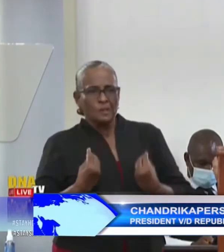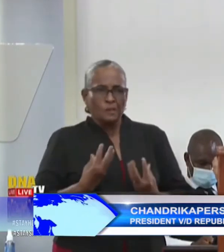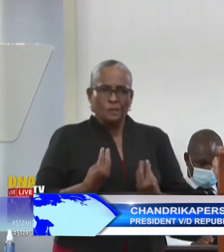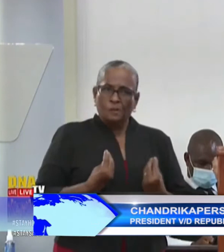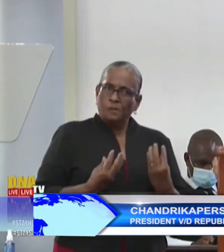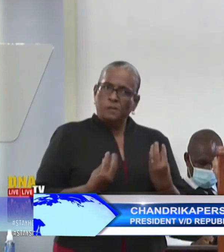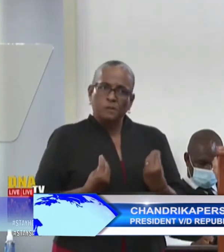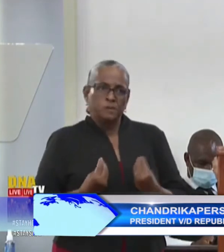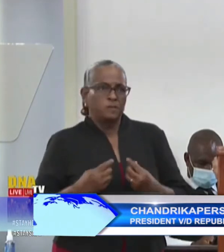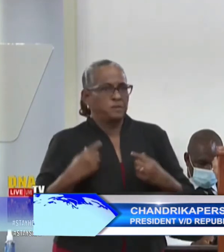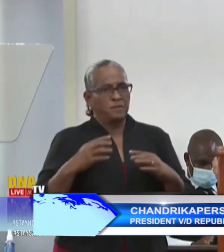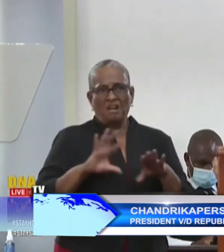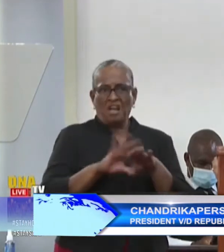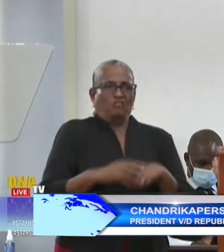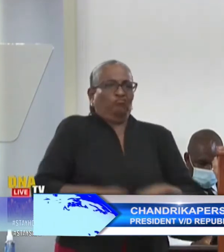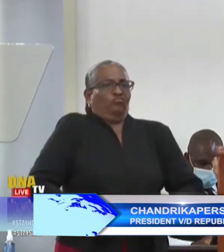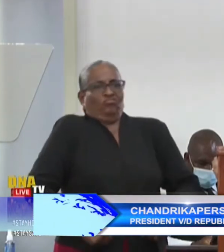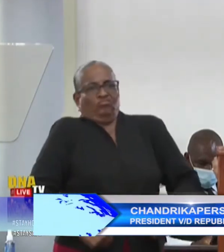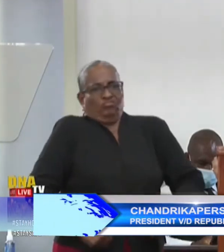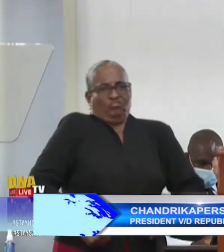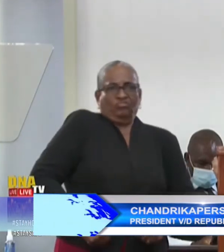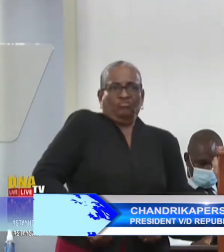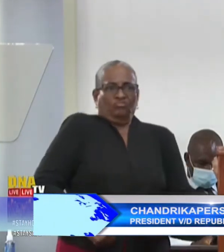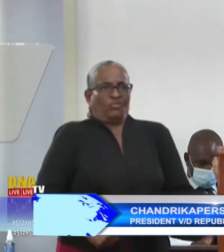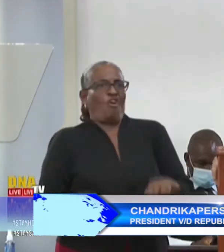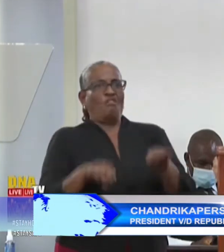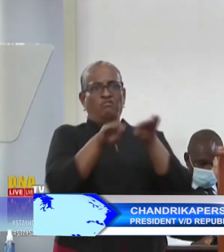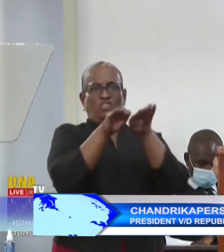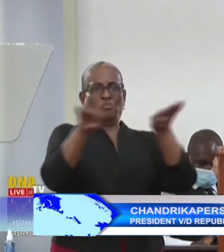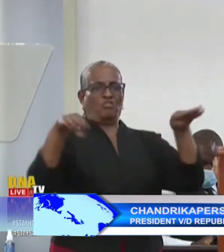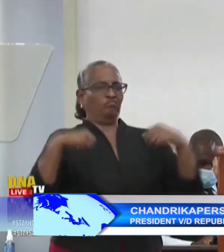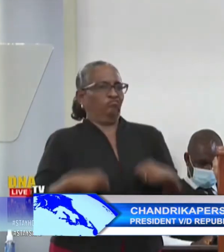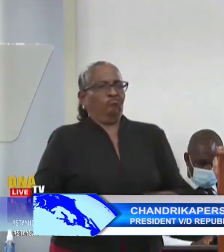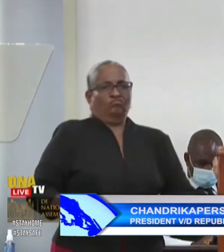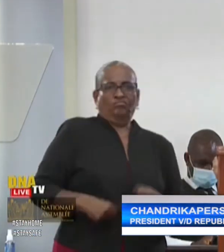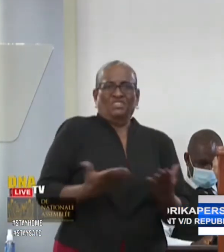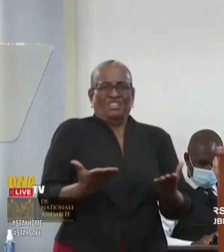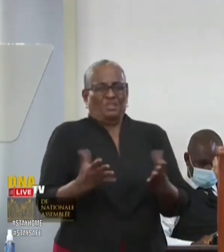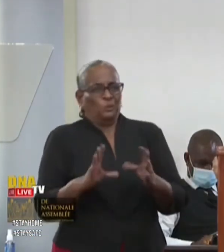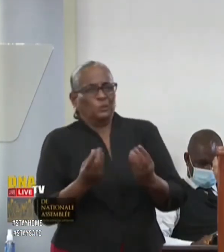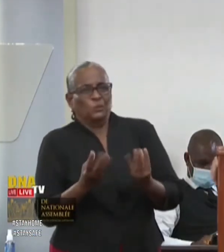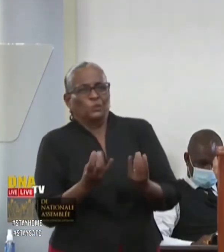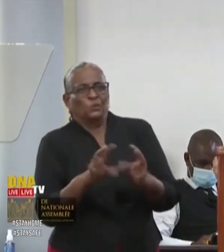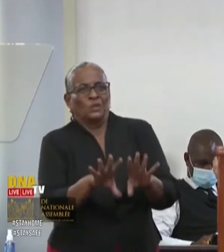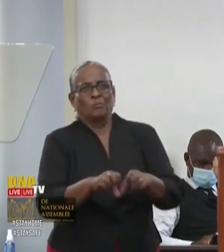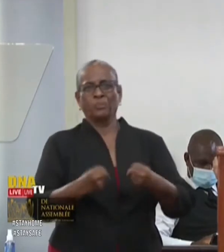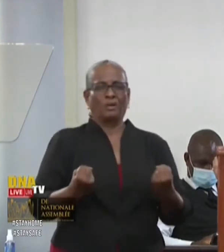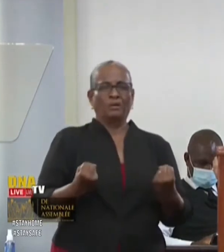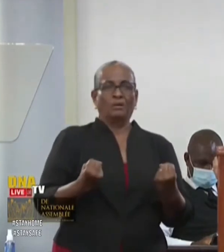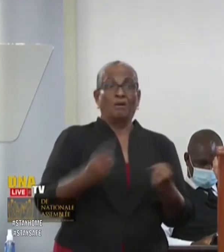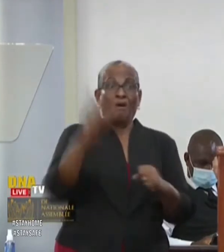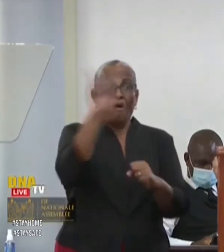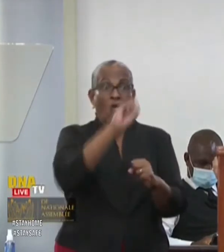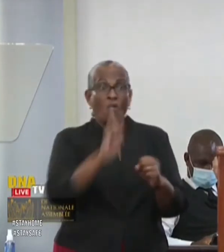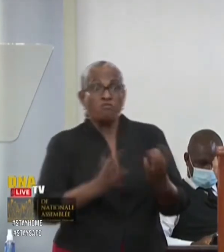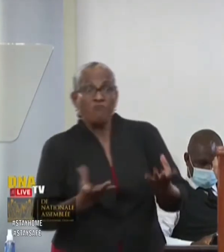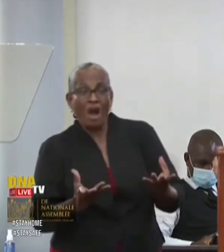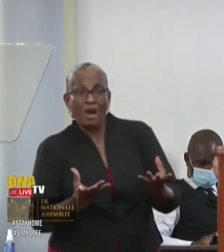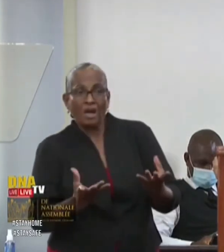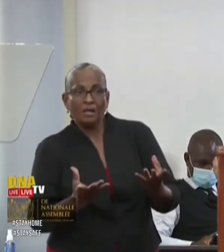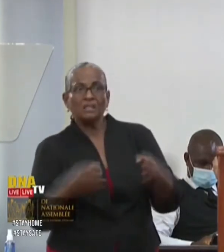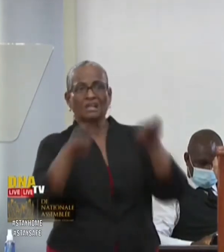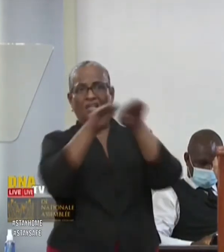van leiders. Ja, soms zelfs van democratisch gekozen leiders. Het grote gevaar daarbij is dat